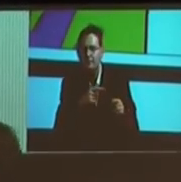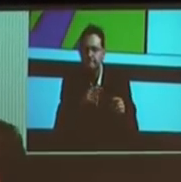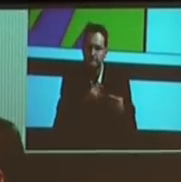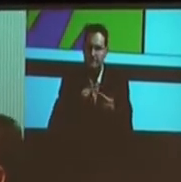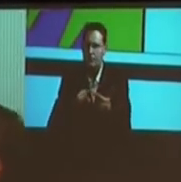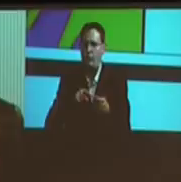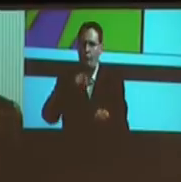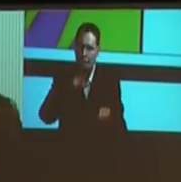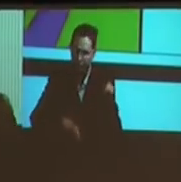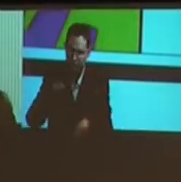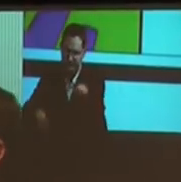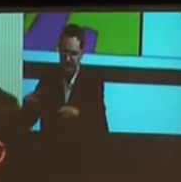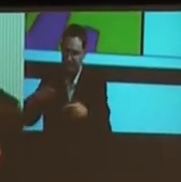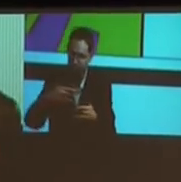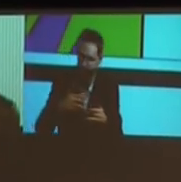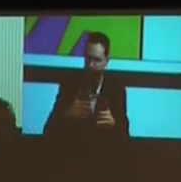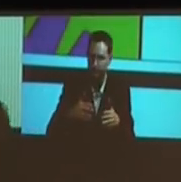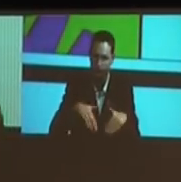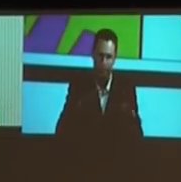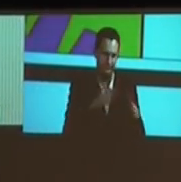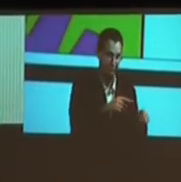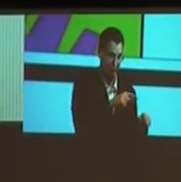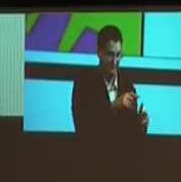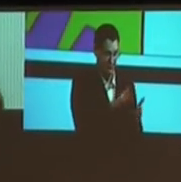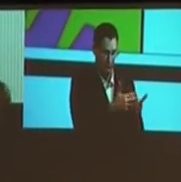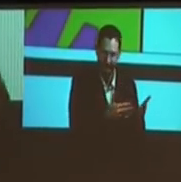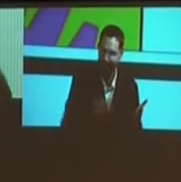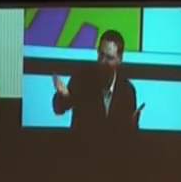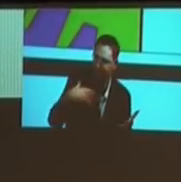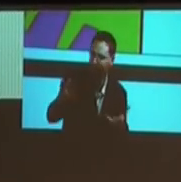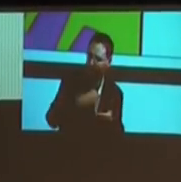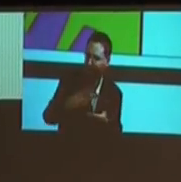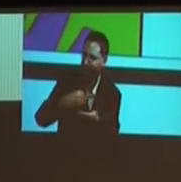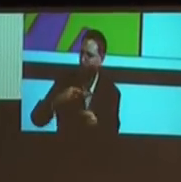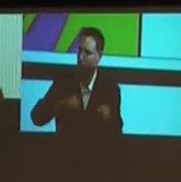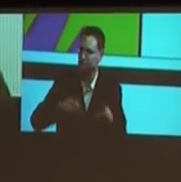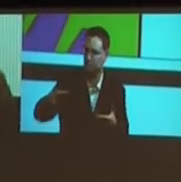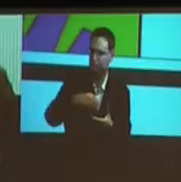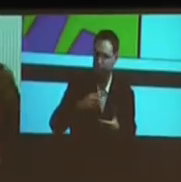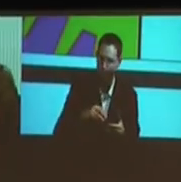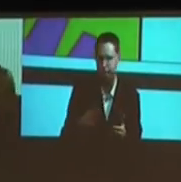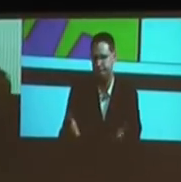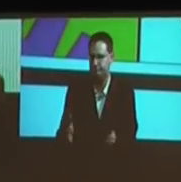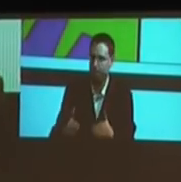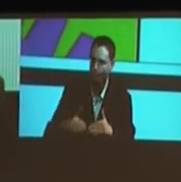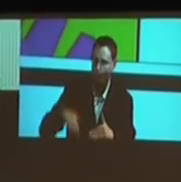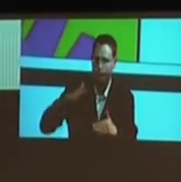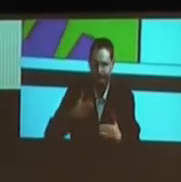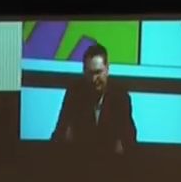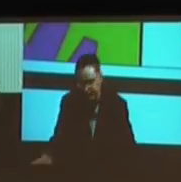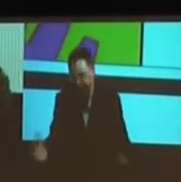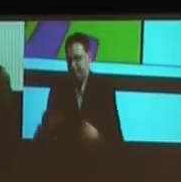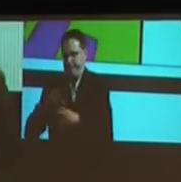kümmern. Wir müssen alle mit ins Boot holen. Es geht um Gebärdensprache, geht um technische Hilfsmittel. Das ist, finde ich, auf einem